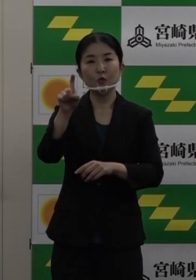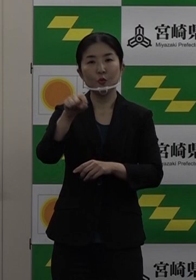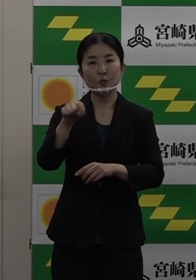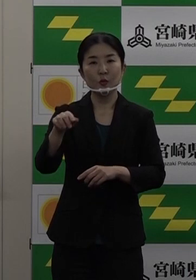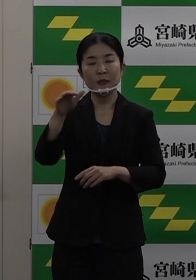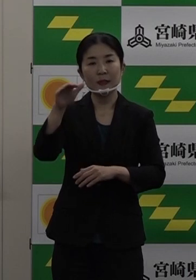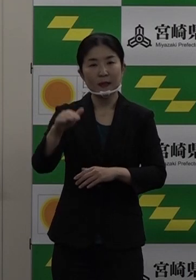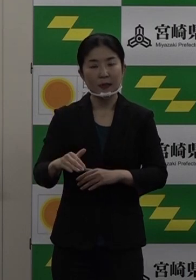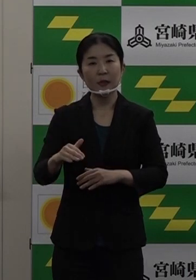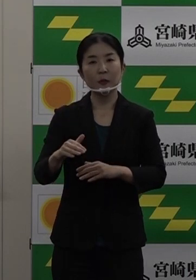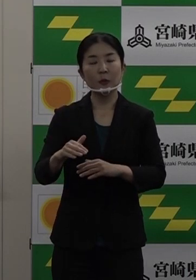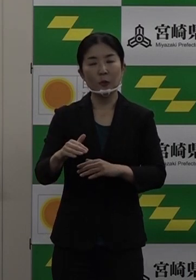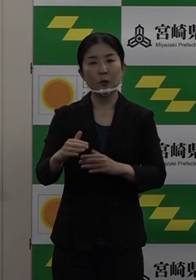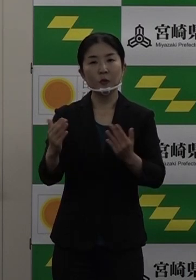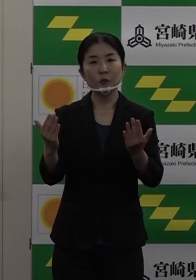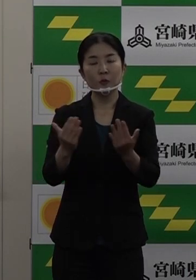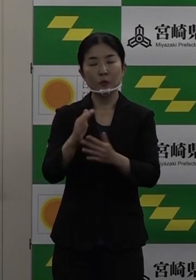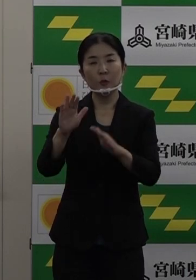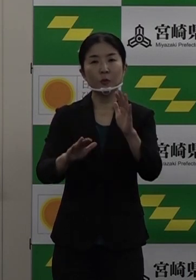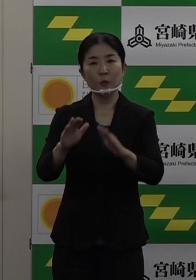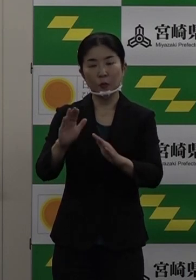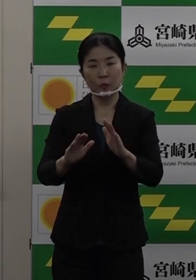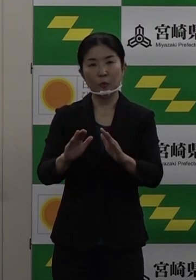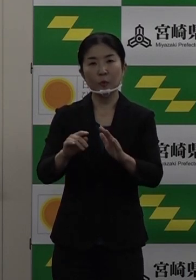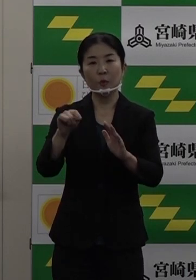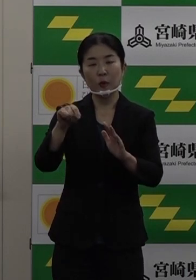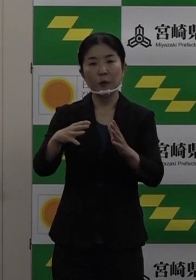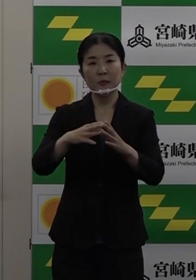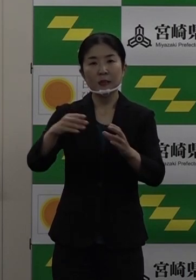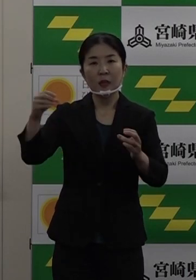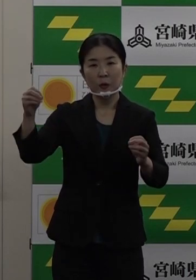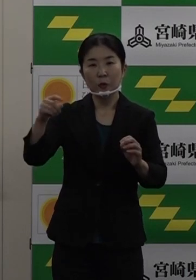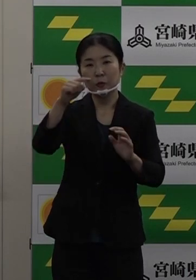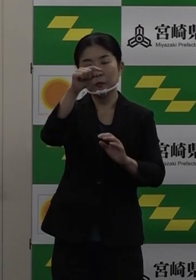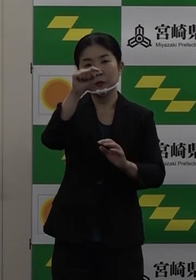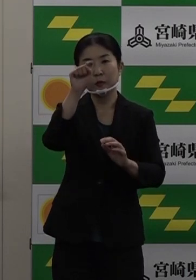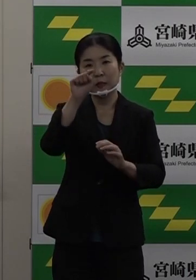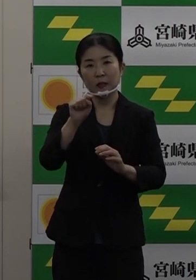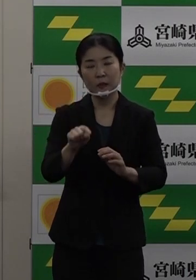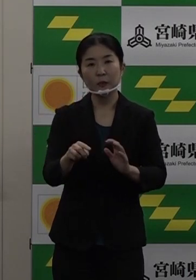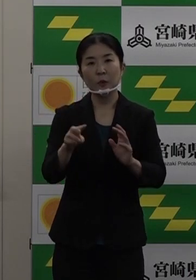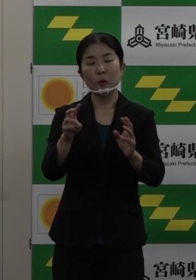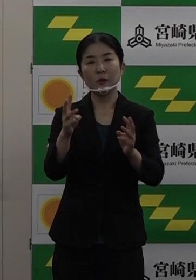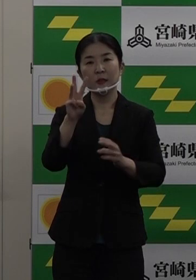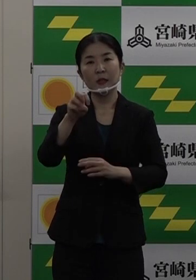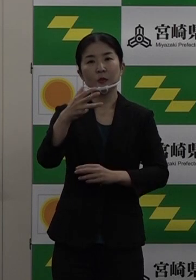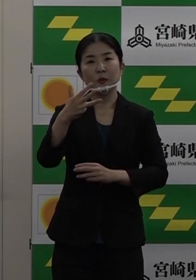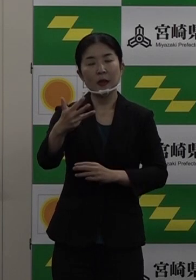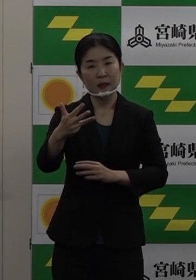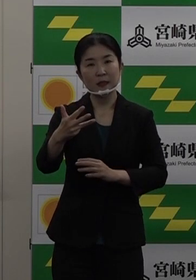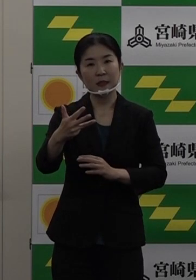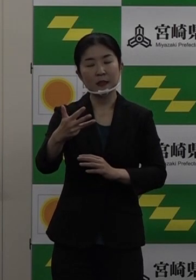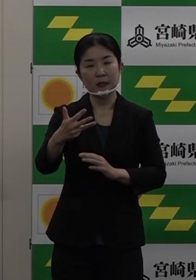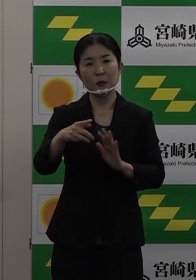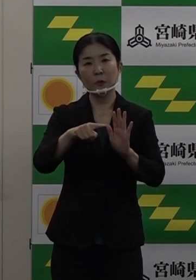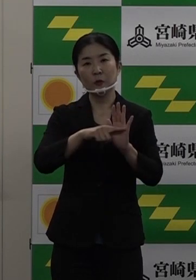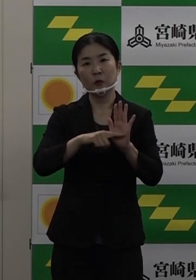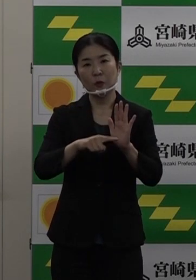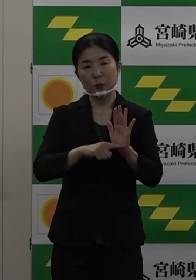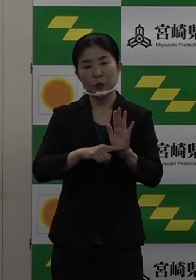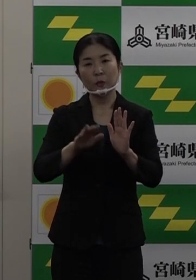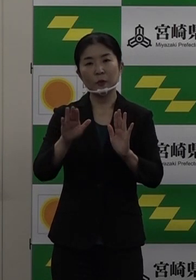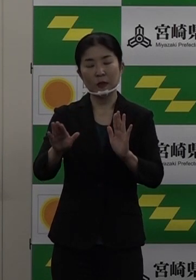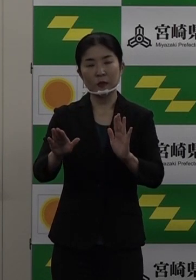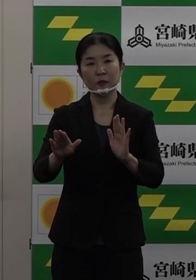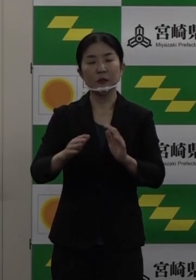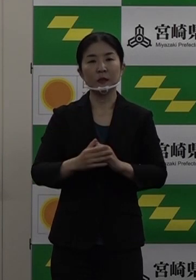まで来ております。全国順位でいきますと、これが今38位まで減少してきているというところであります